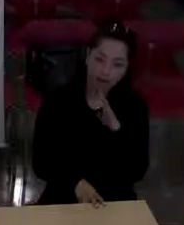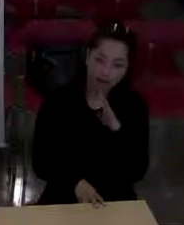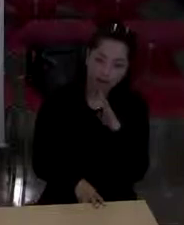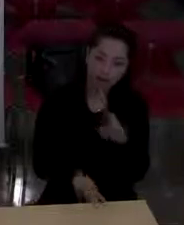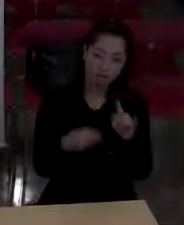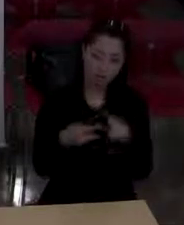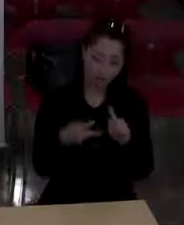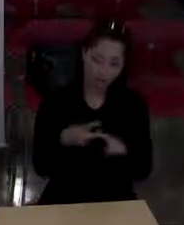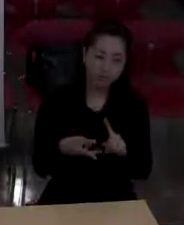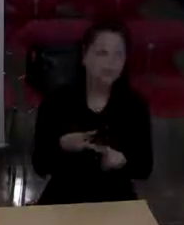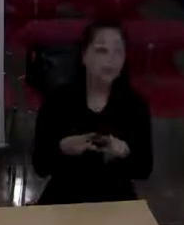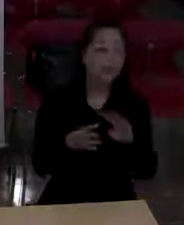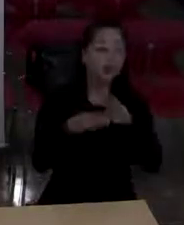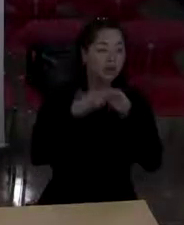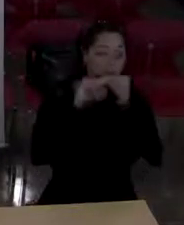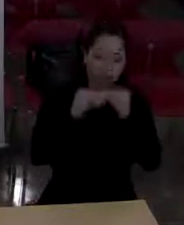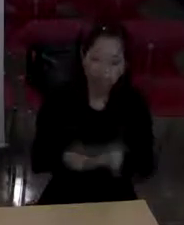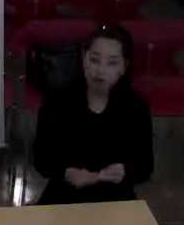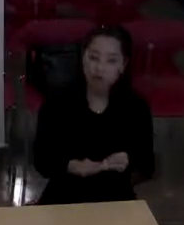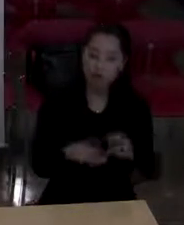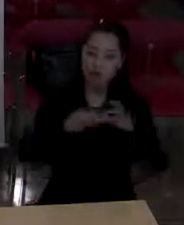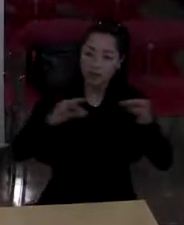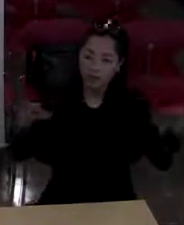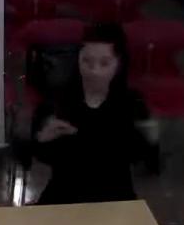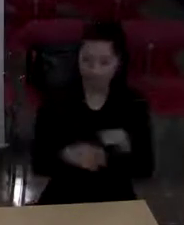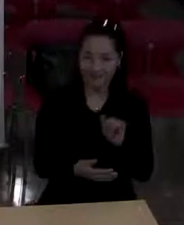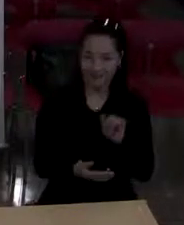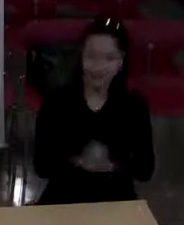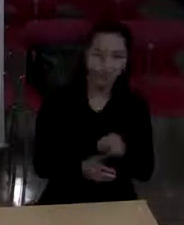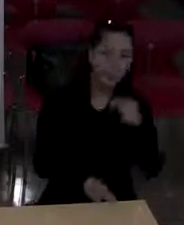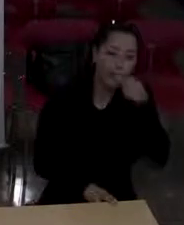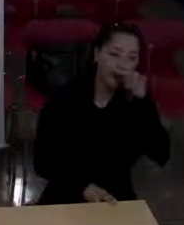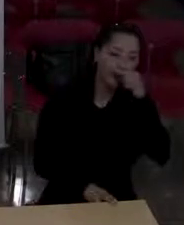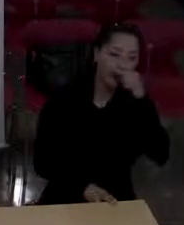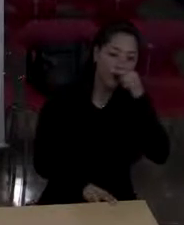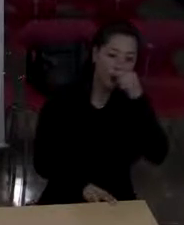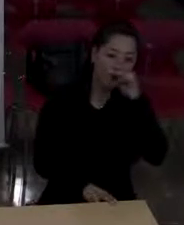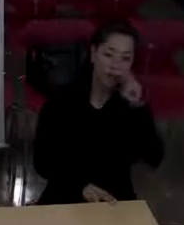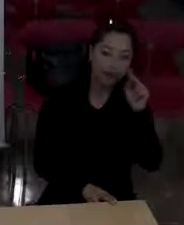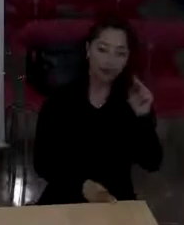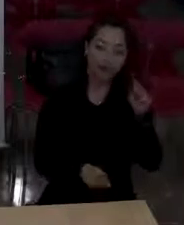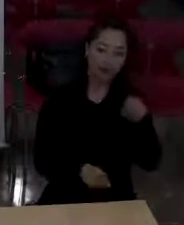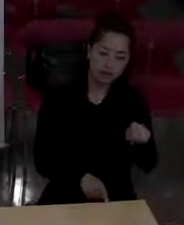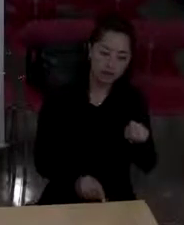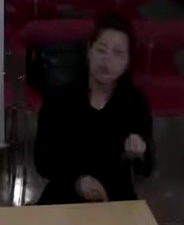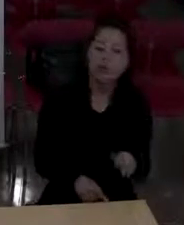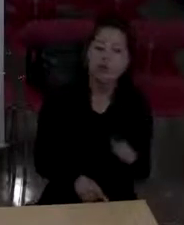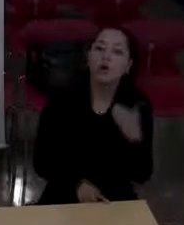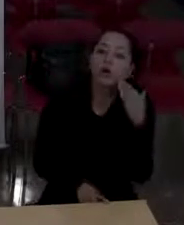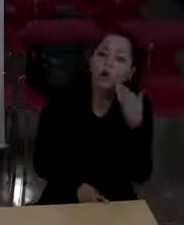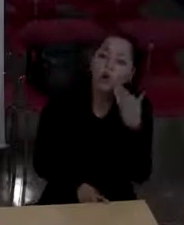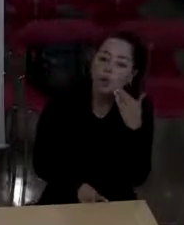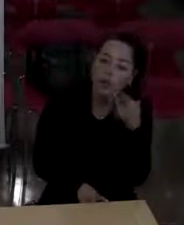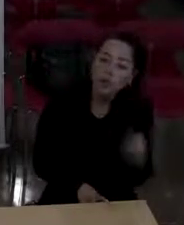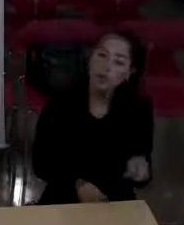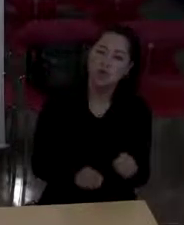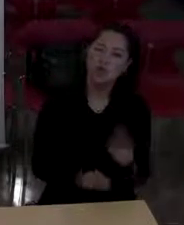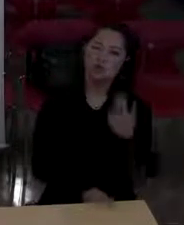entonces vamos a tener en cuenta cómo ese bebé va a saber en qué momento va a hablar, cuándo va a tener que callar,